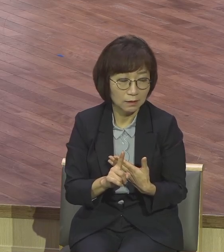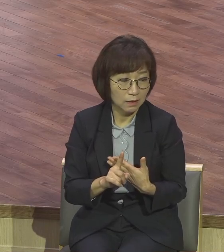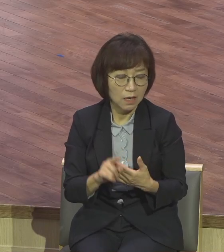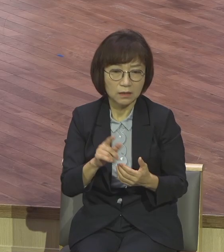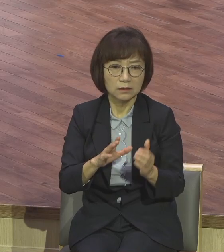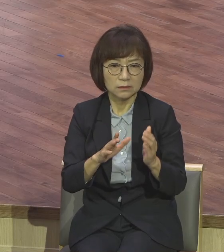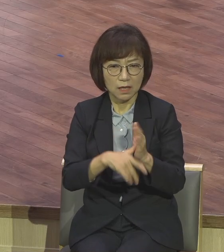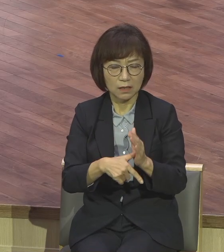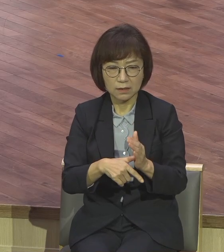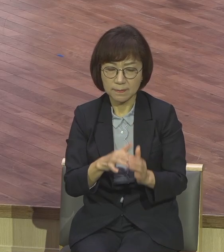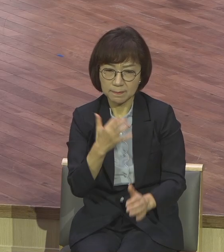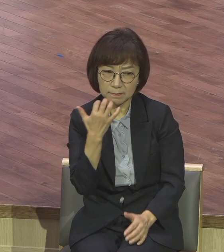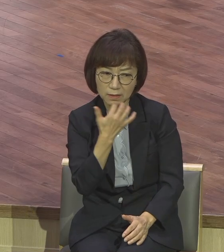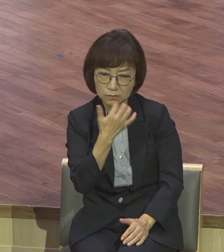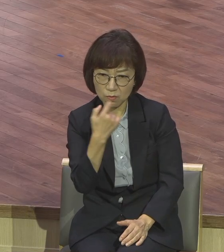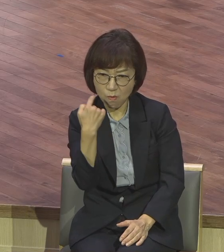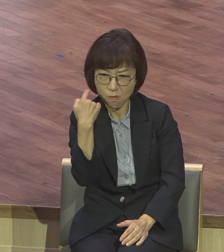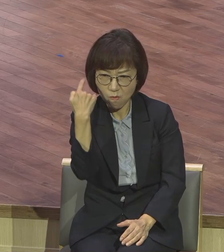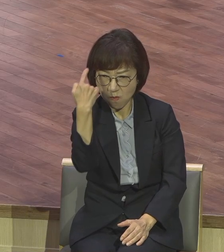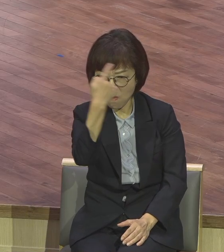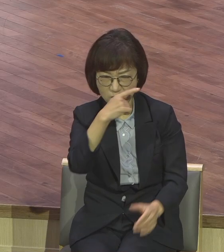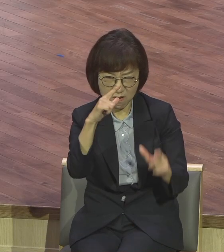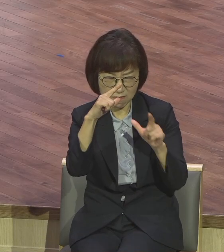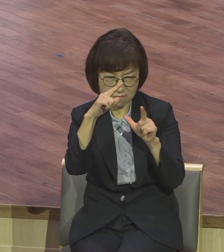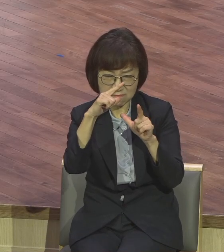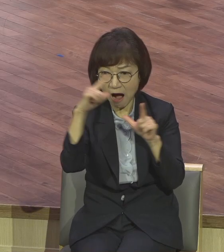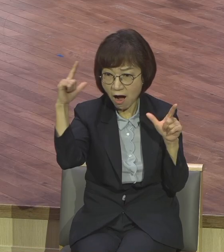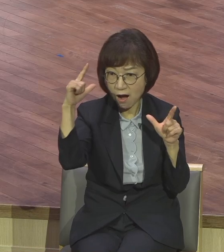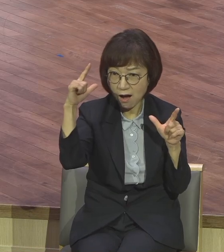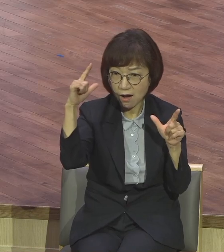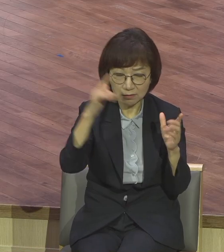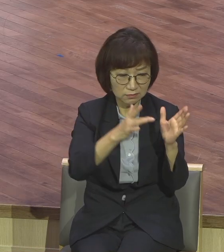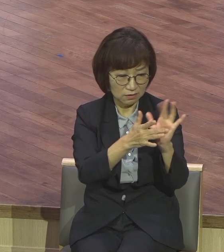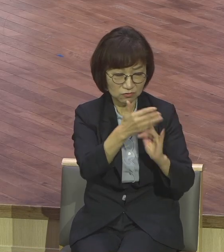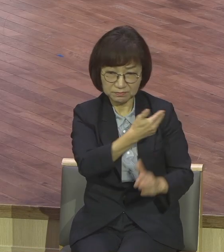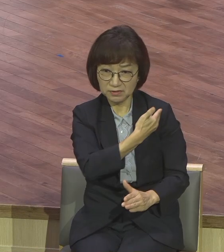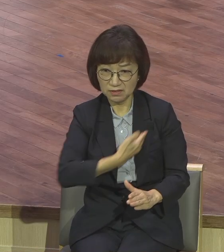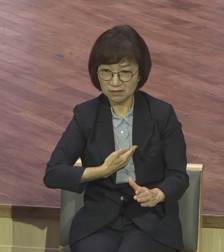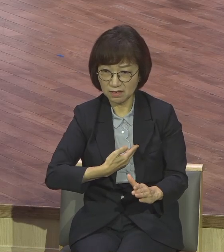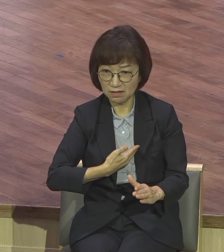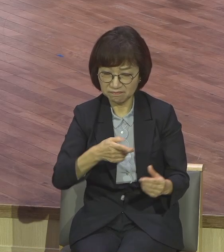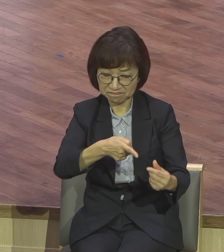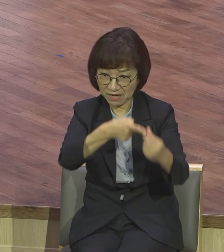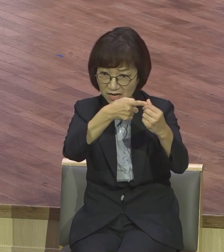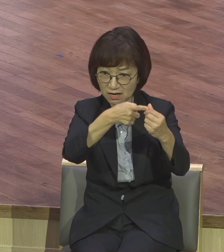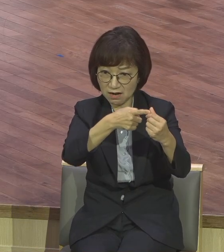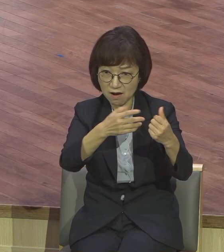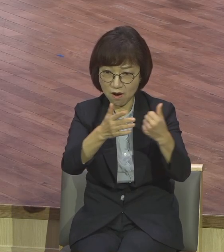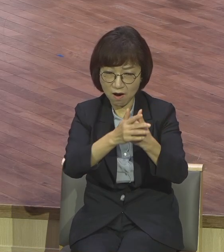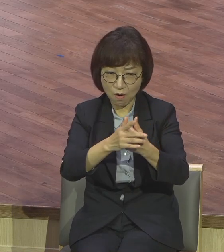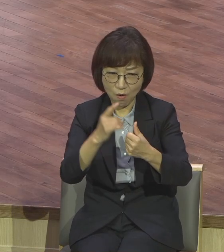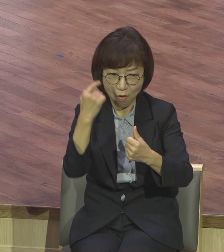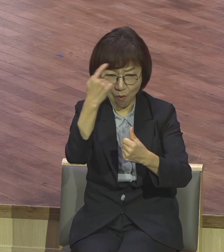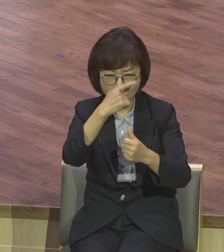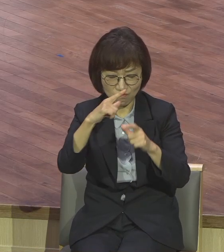당시에 이 베드로의 위상이 수제자잖아요. 이 위상 그리고 그 영향력을 볼